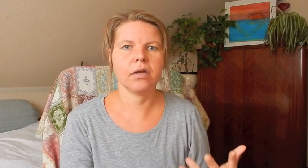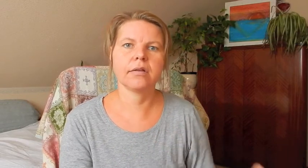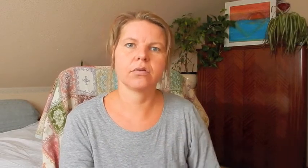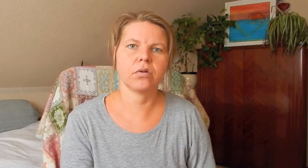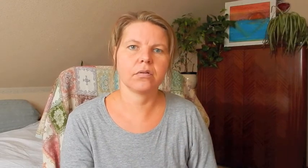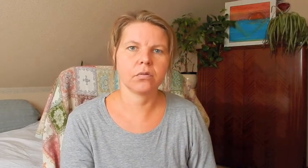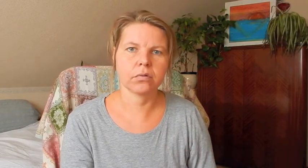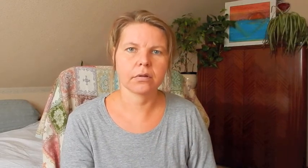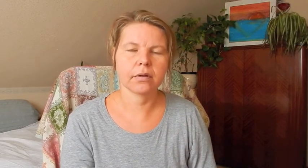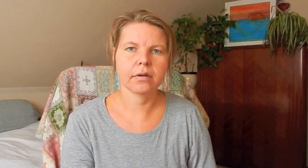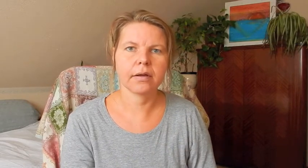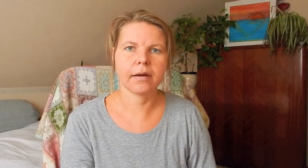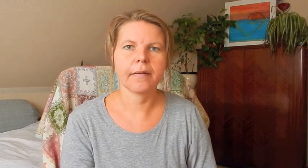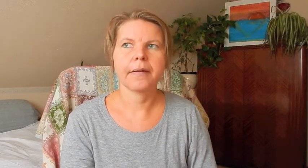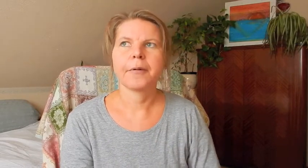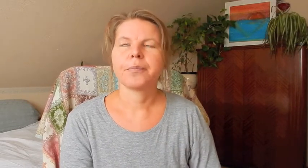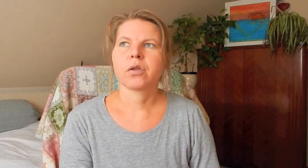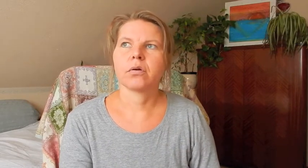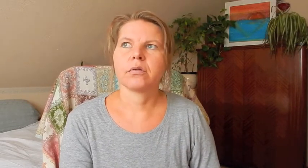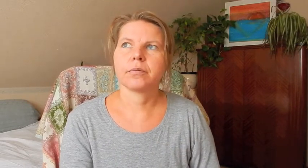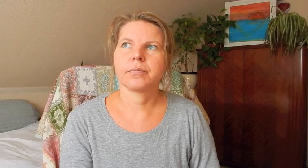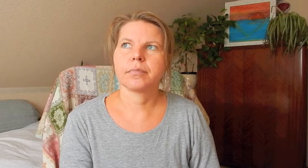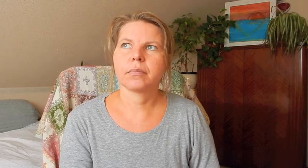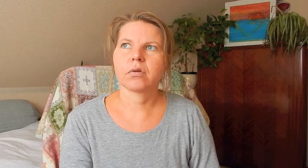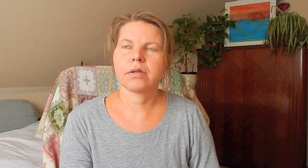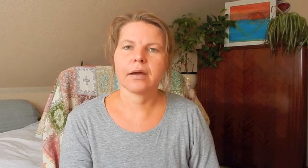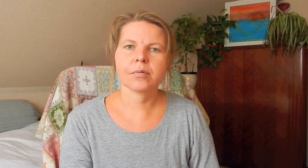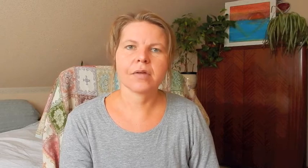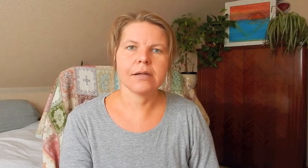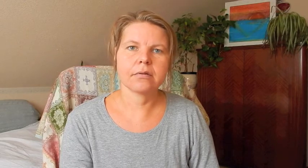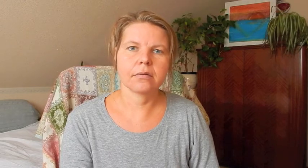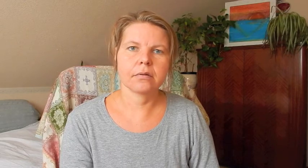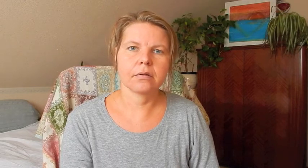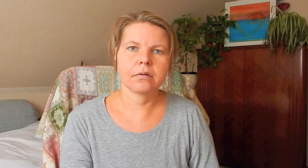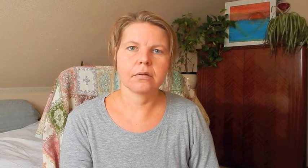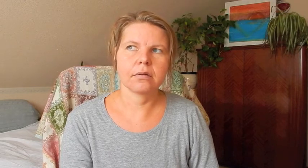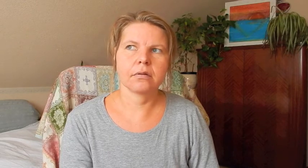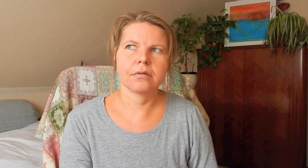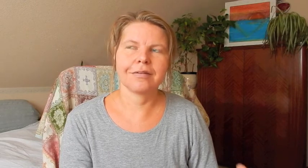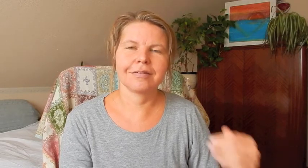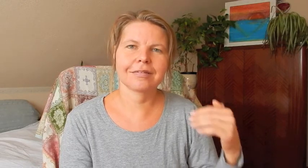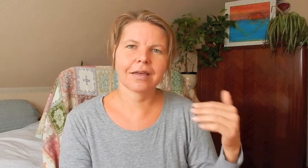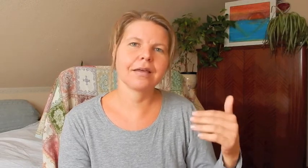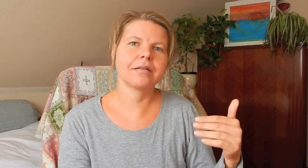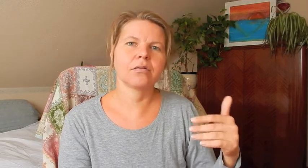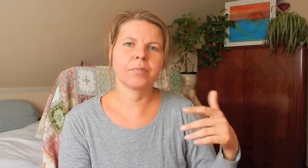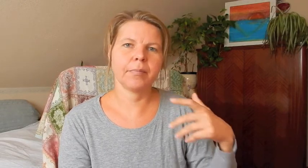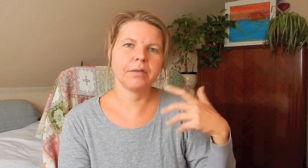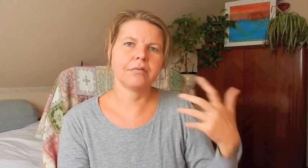aktuelle Situation. Ja. Und da gibt es halt diesen Trick, den du beim